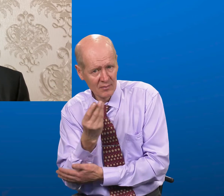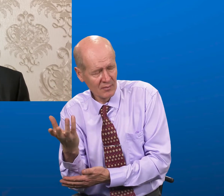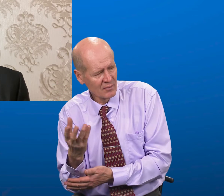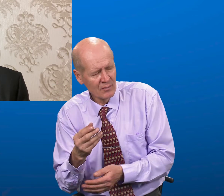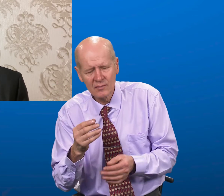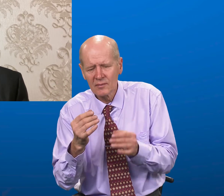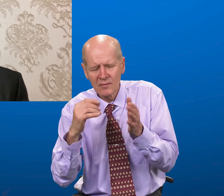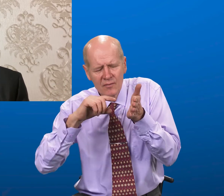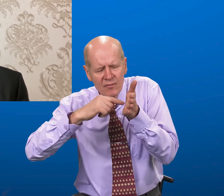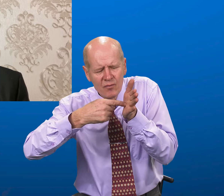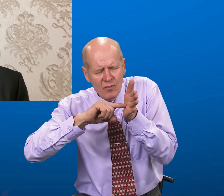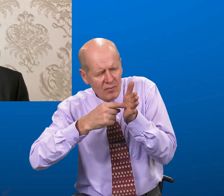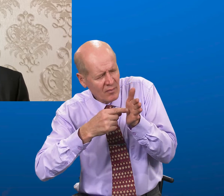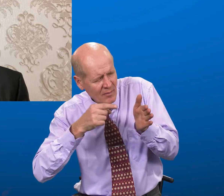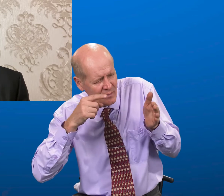Друзья,